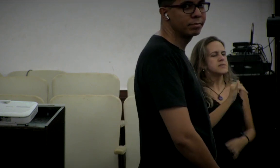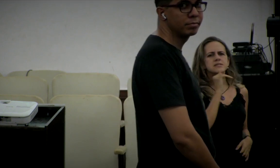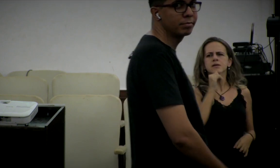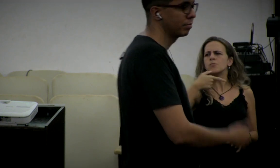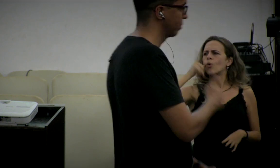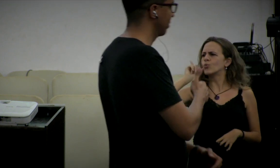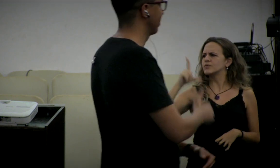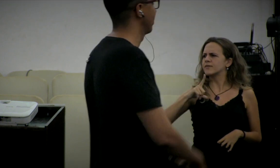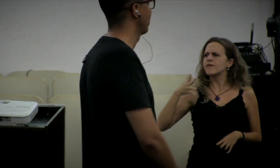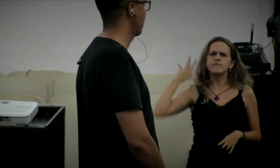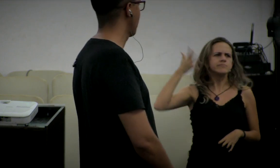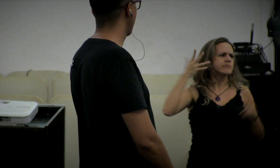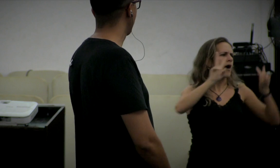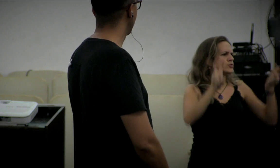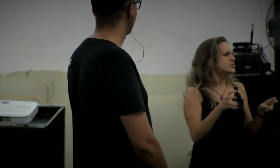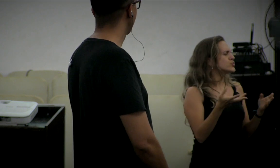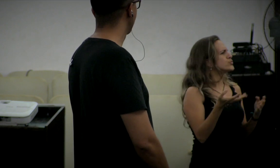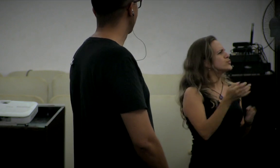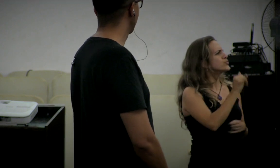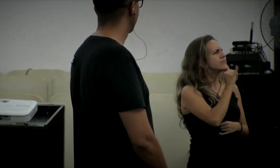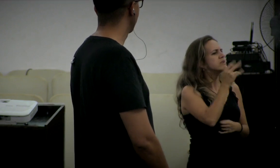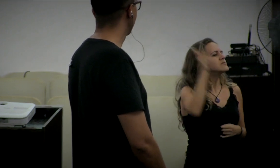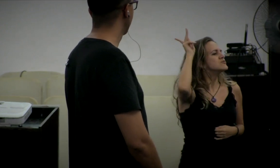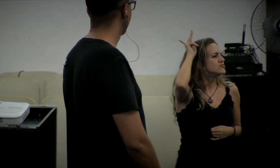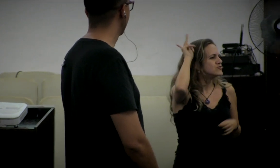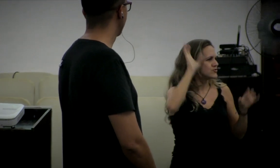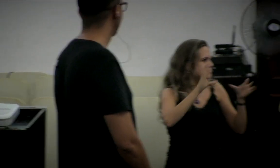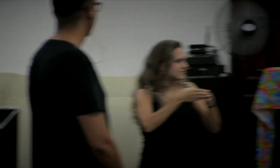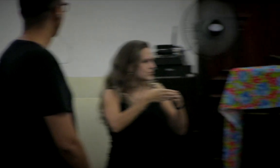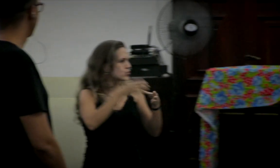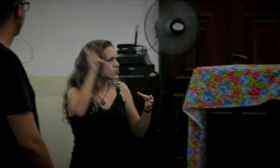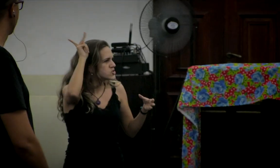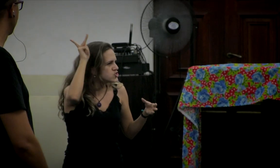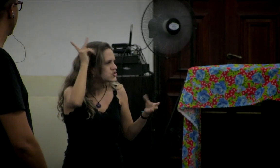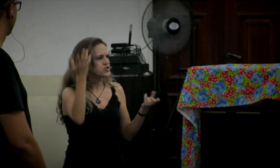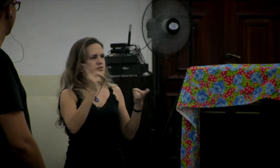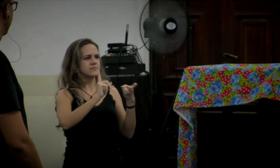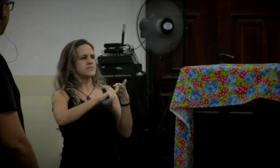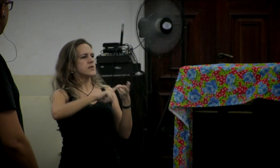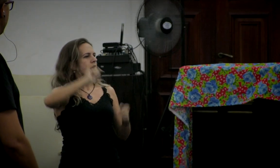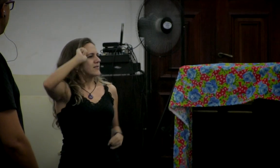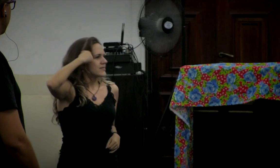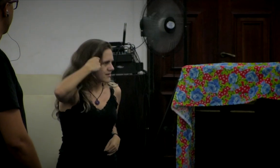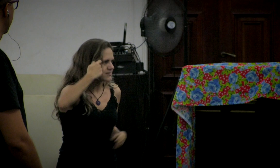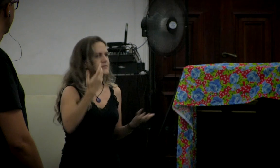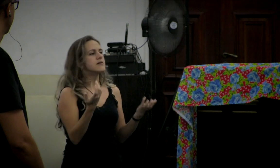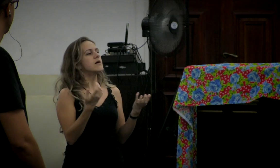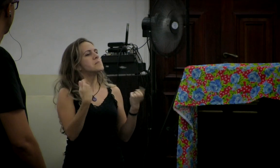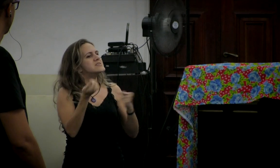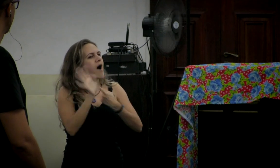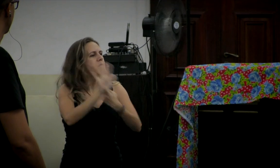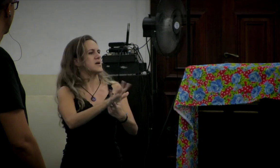as opiniões da mídia. Por exemplo, ontem teve uma palestra que falava sobre a questão indígena,